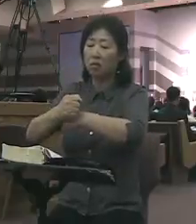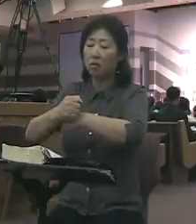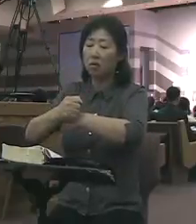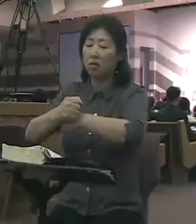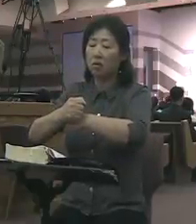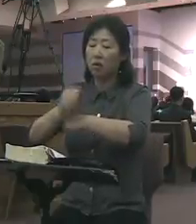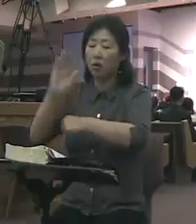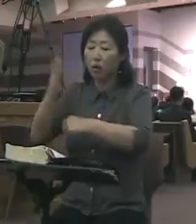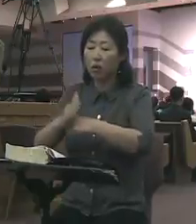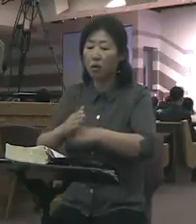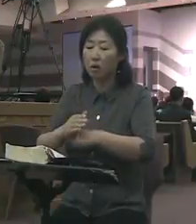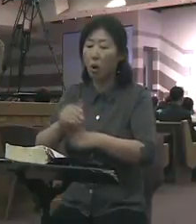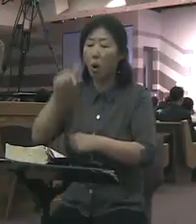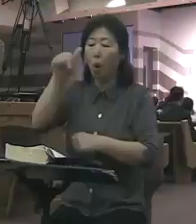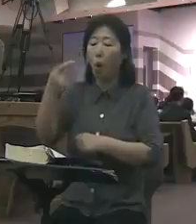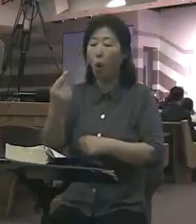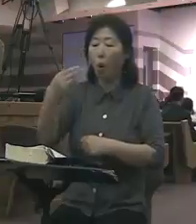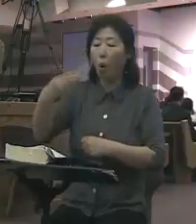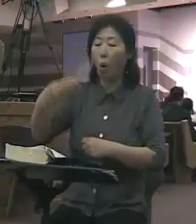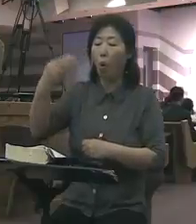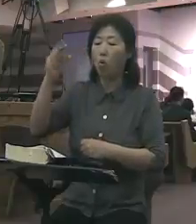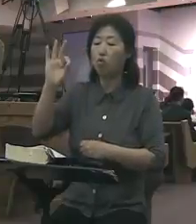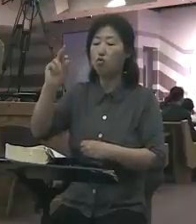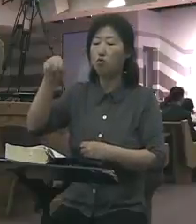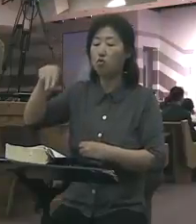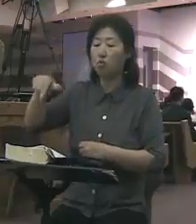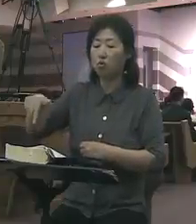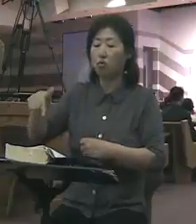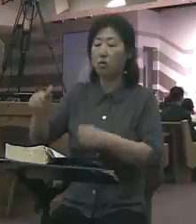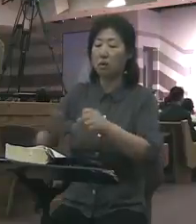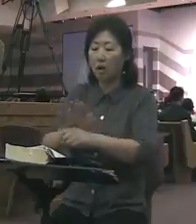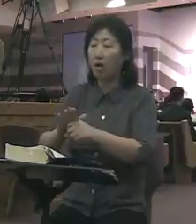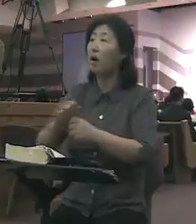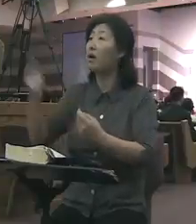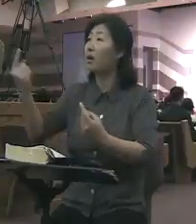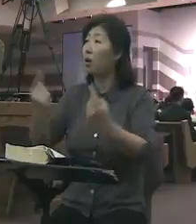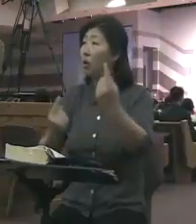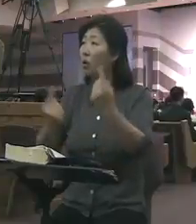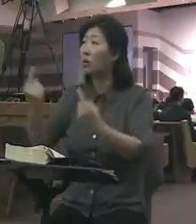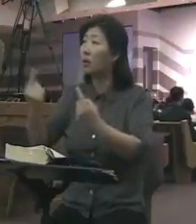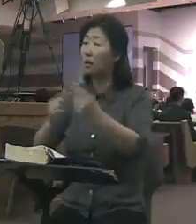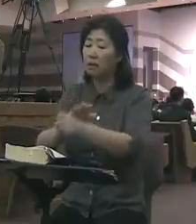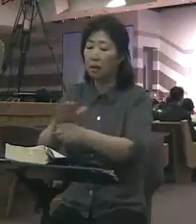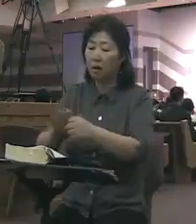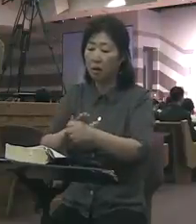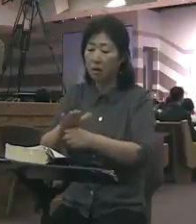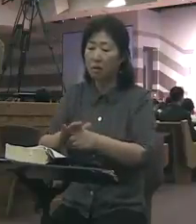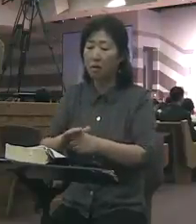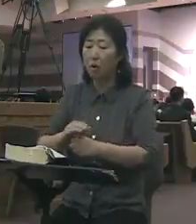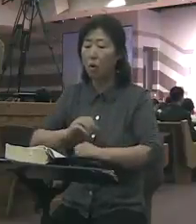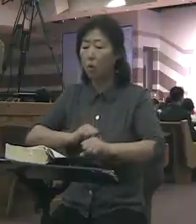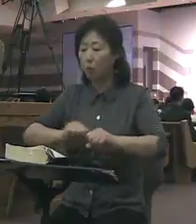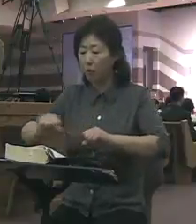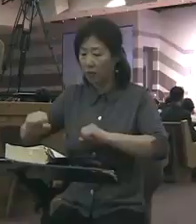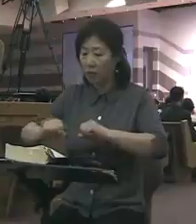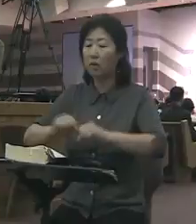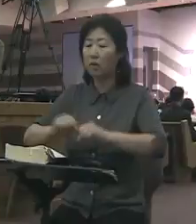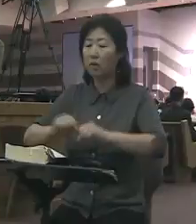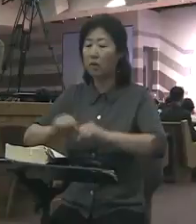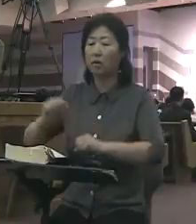골육사랑, 형제사랑으로 그의 삶이 과감하게 움직였기 때문입니다. 다음